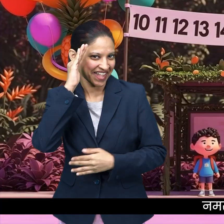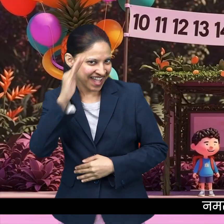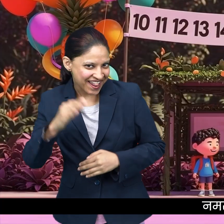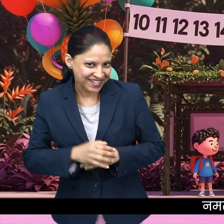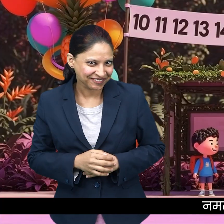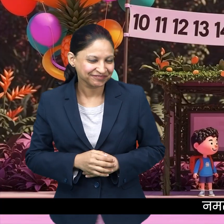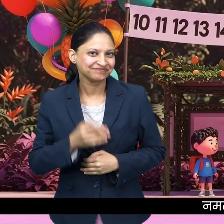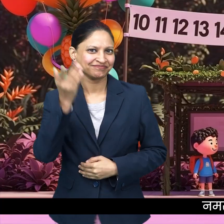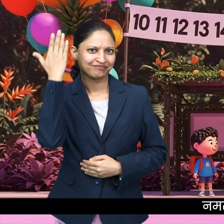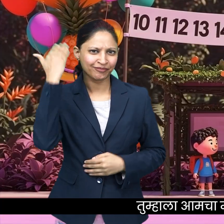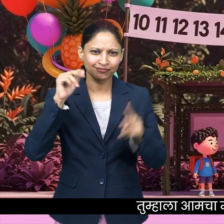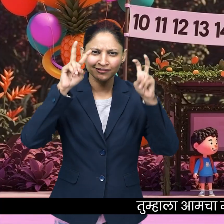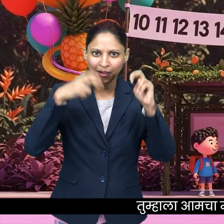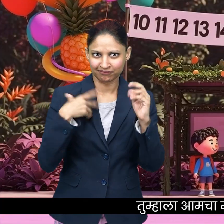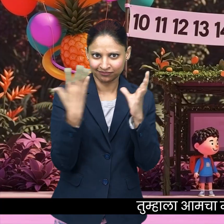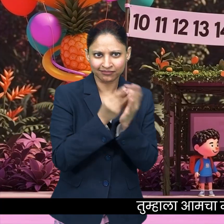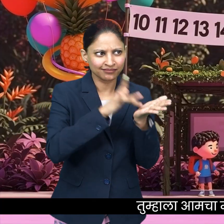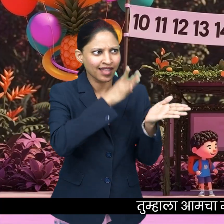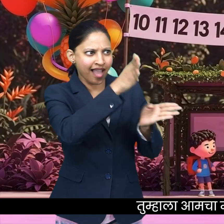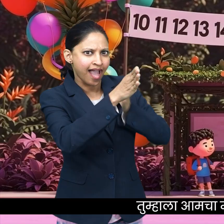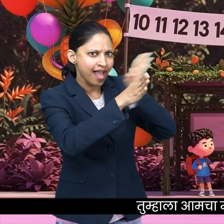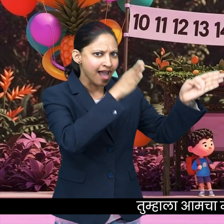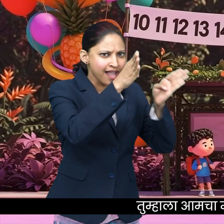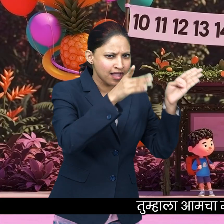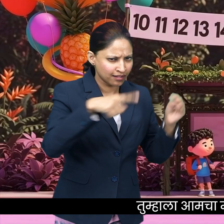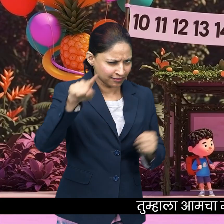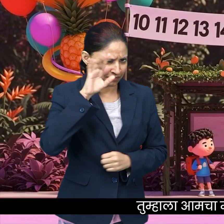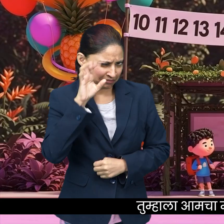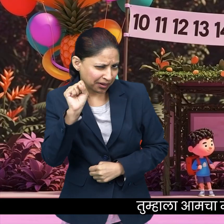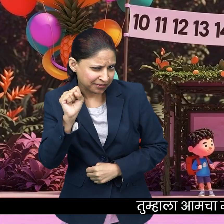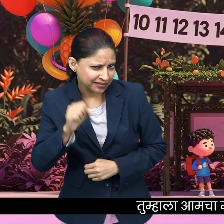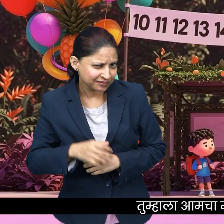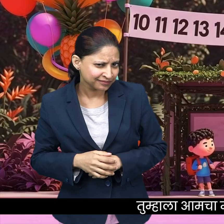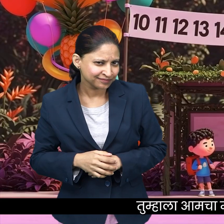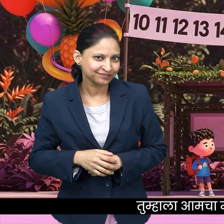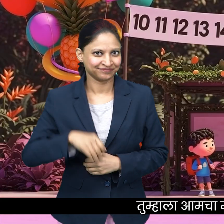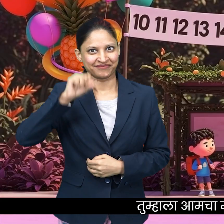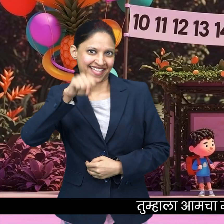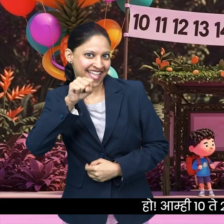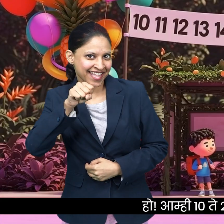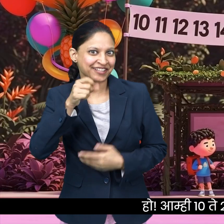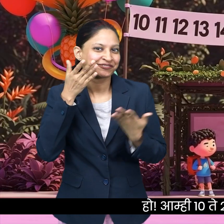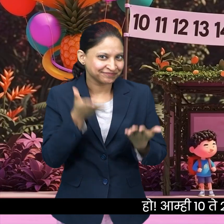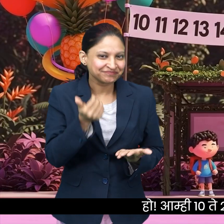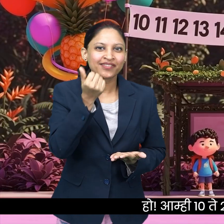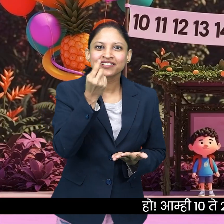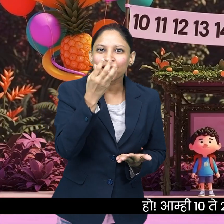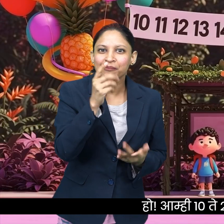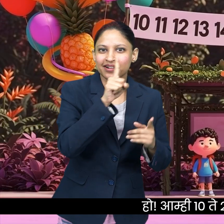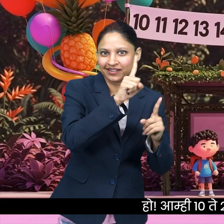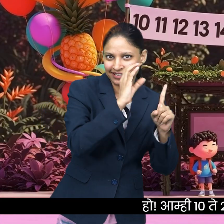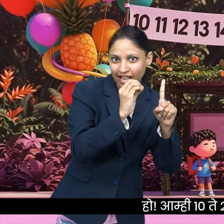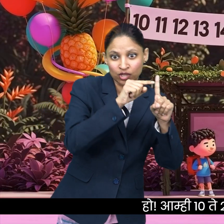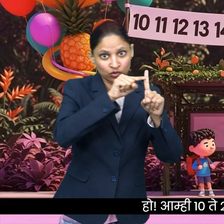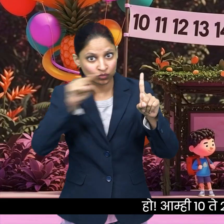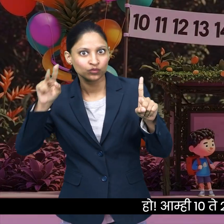नमस्कार मित्रांनो, तुम्हाला आमचा मागील प्रवास आठवतो का? हो, आम्ही